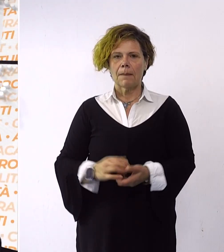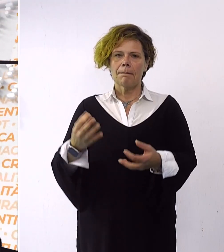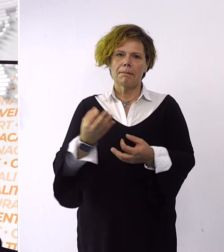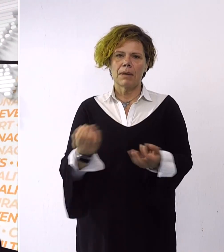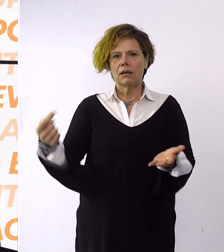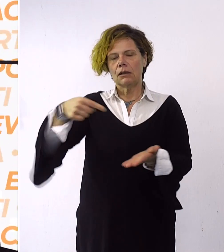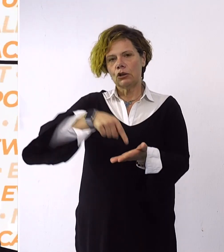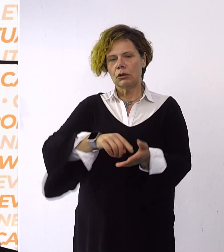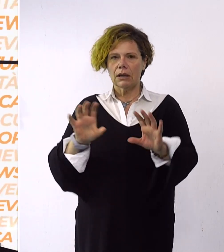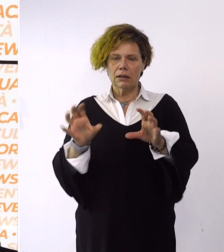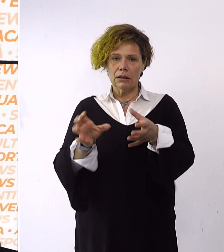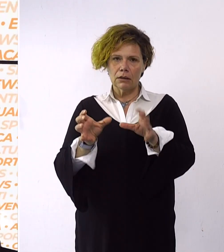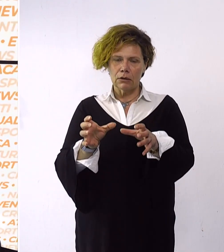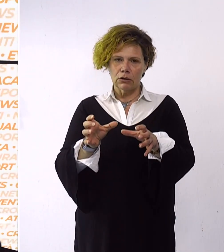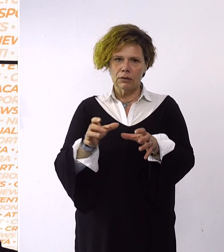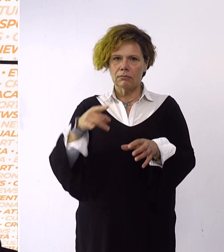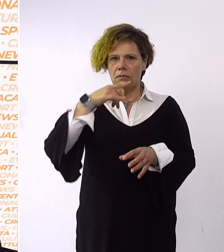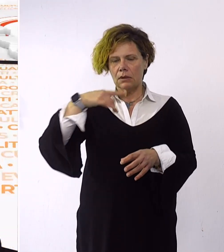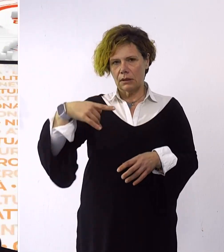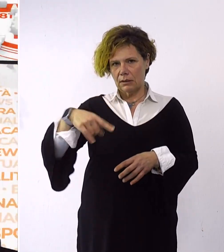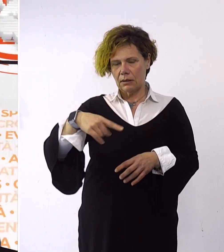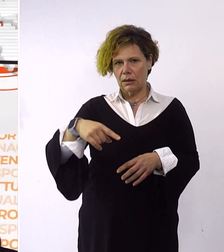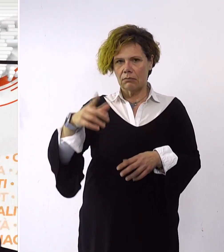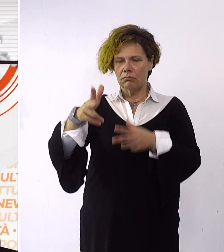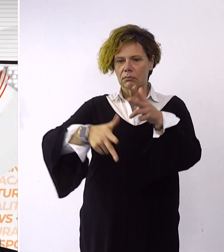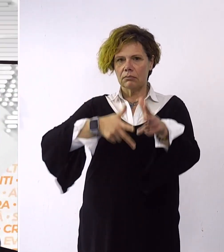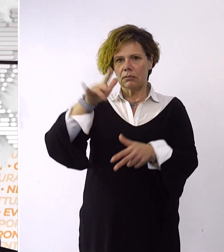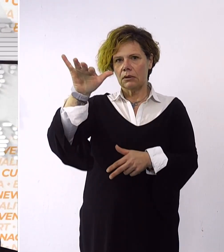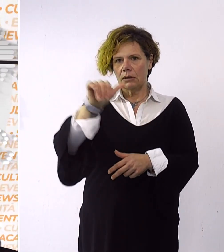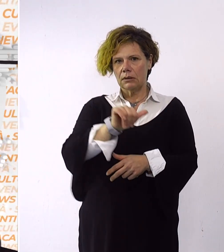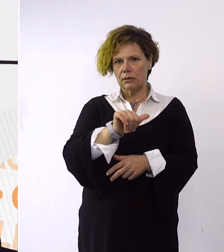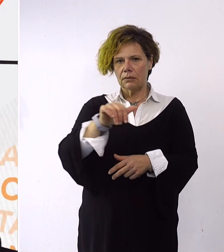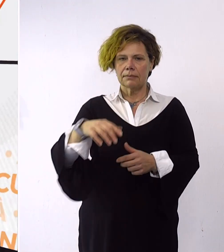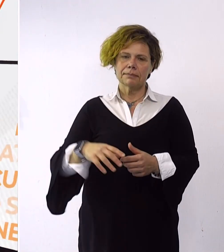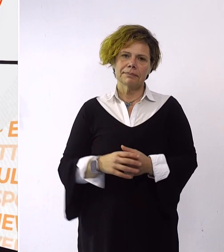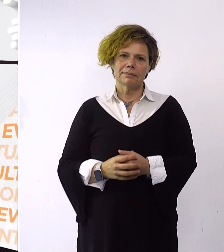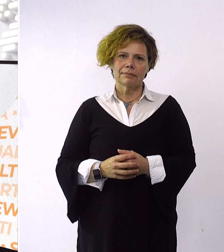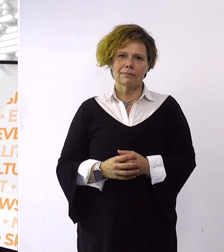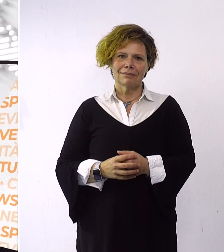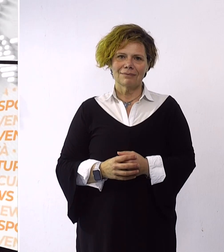Ben trovati al telegiornale di Teleischia nella lingua italiana dei segni.